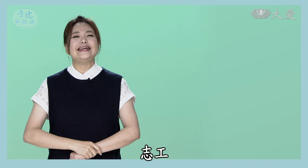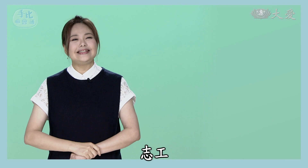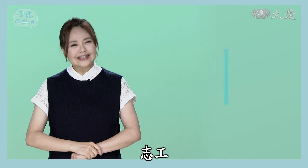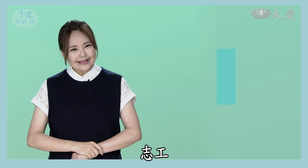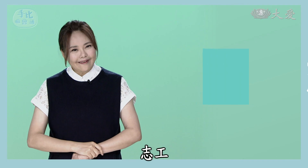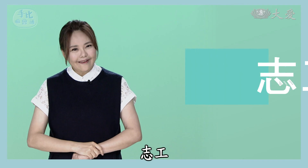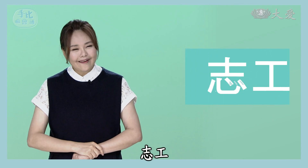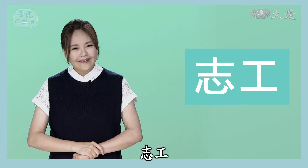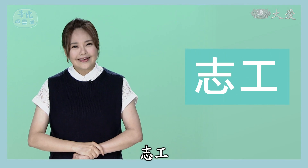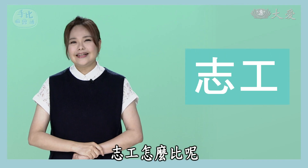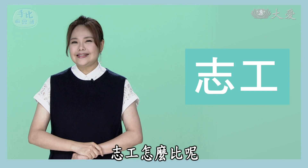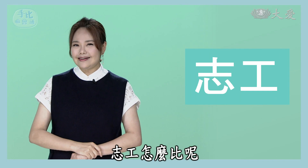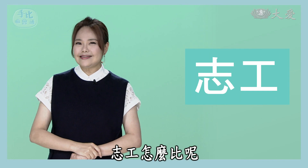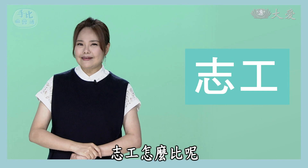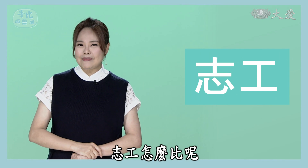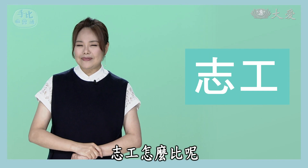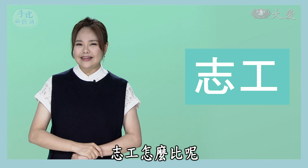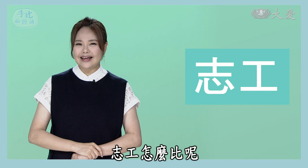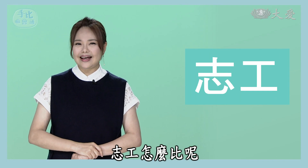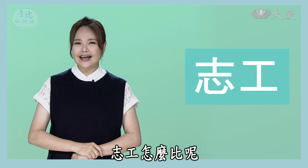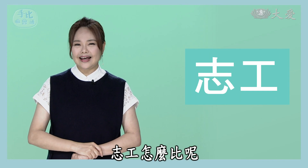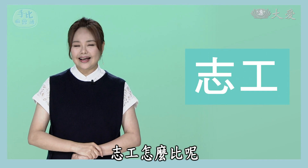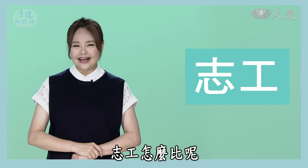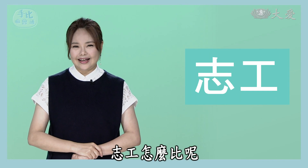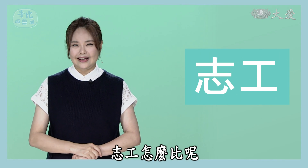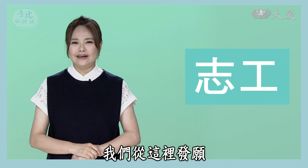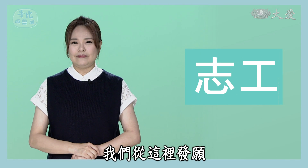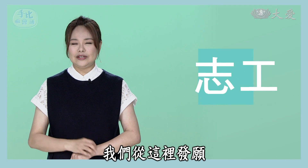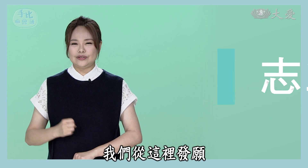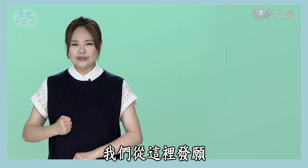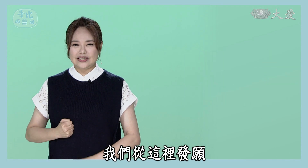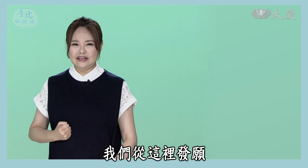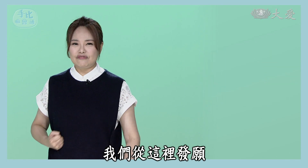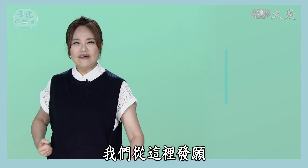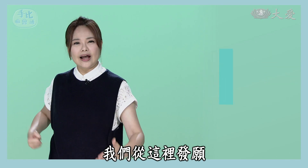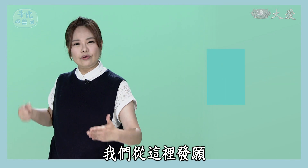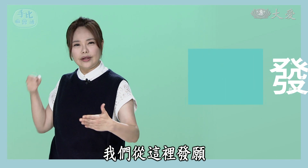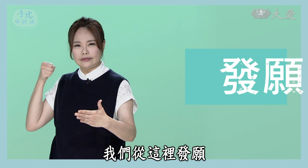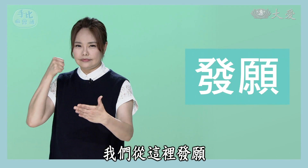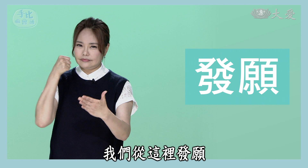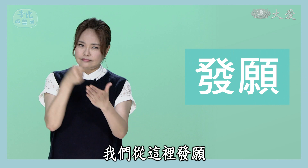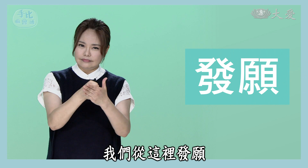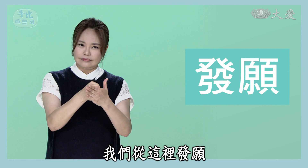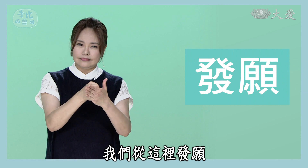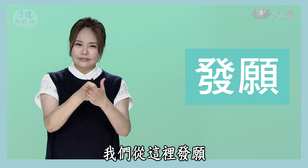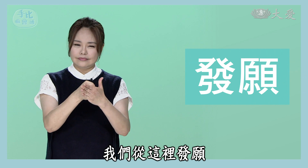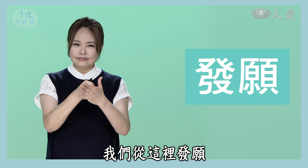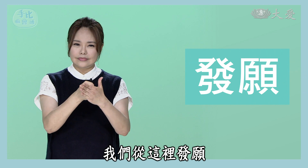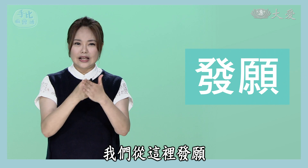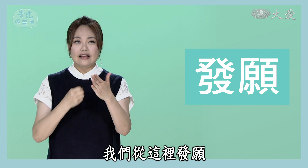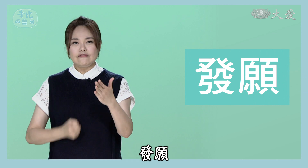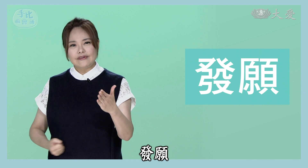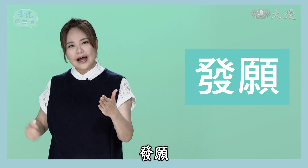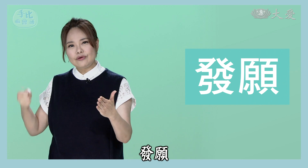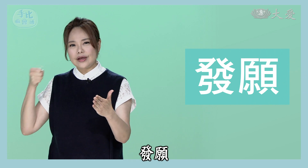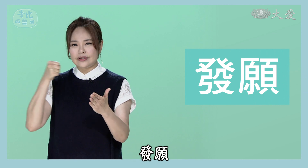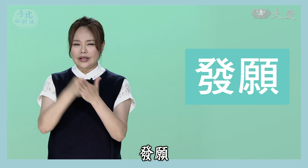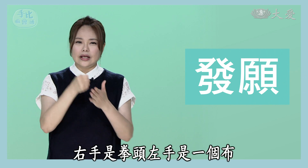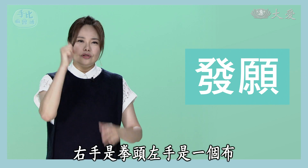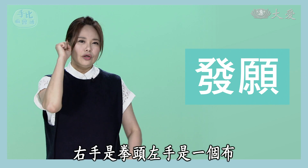自宫，自宫怎么比呢？我们从这里发愿，发愿，右手